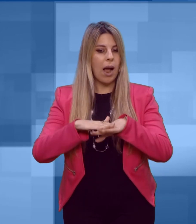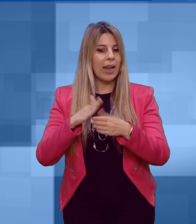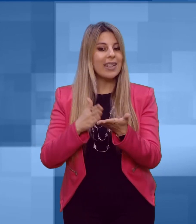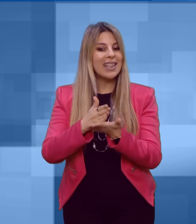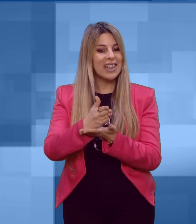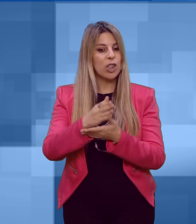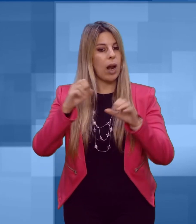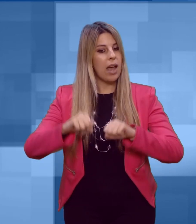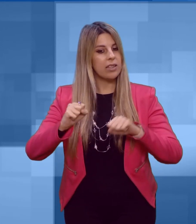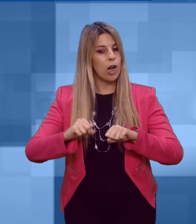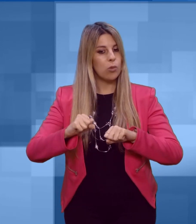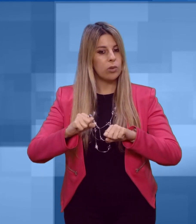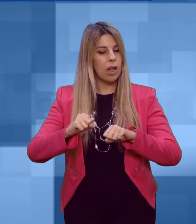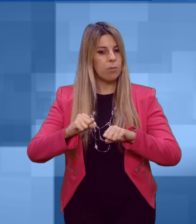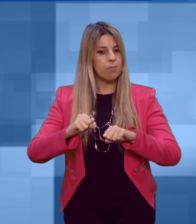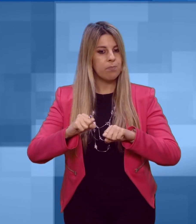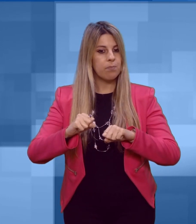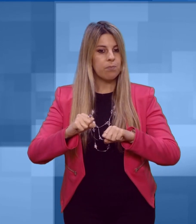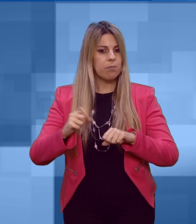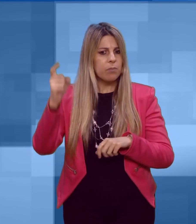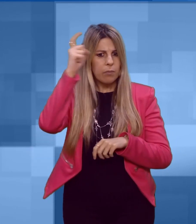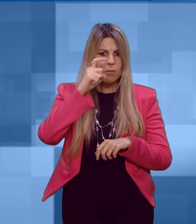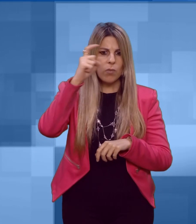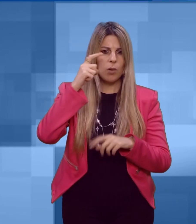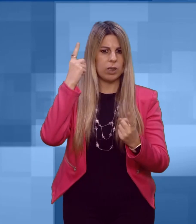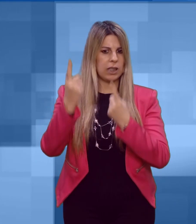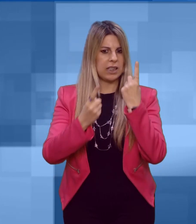solo nei confronti dei medici, ma anche dei sindaci.